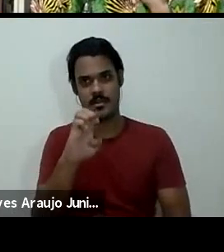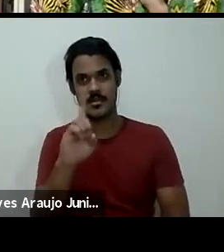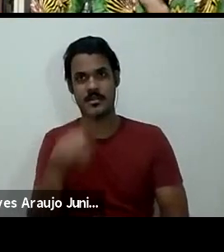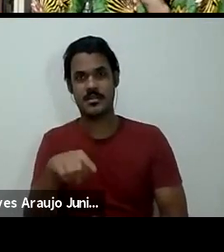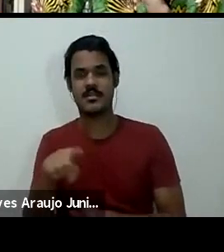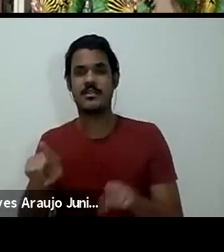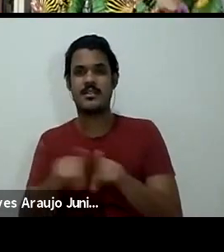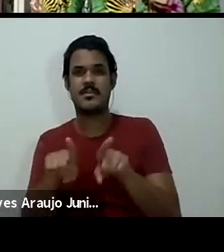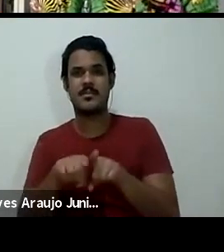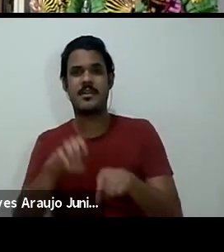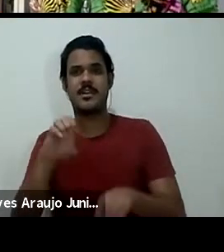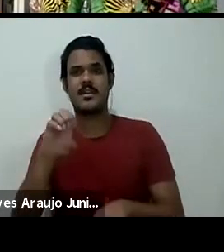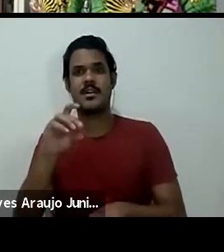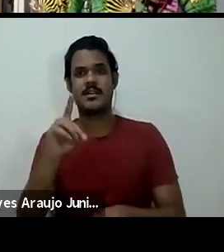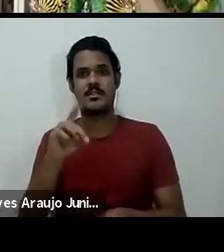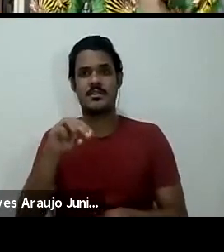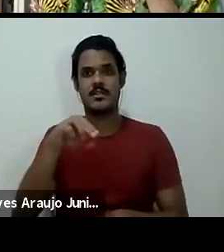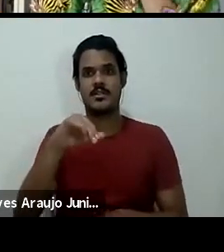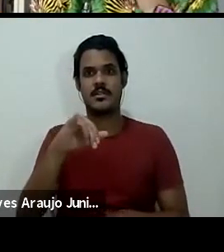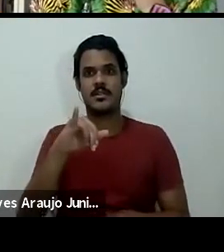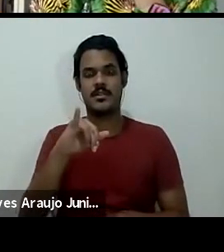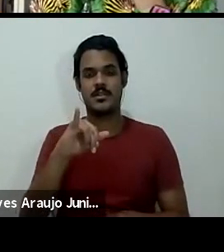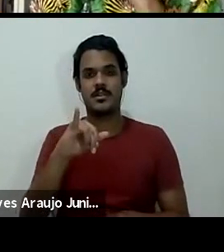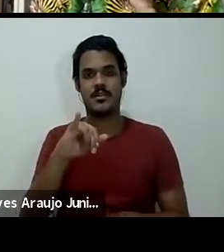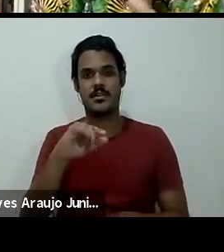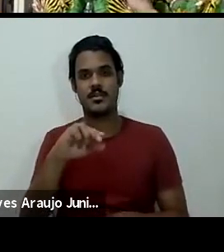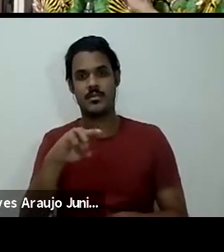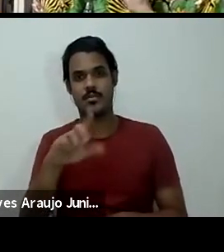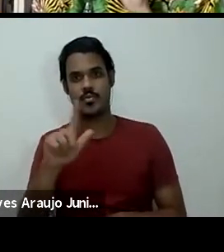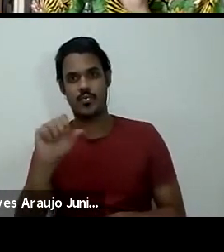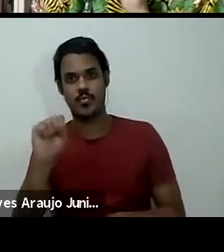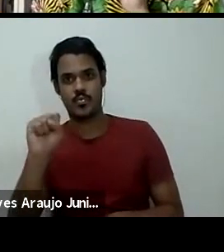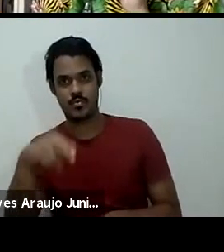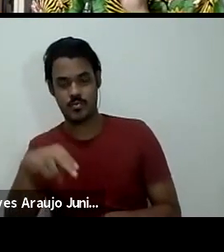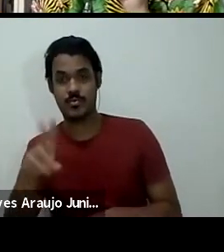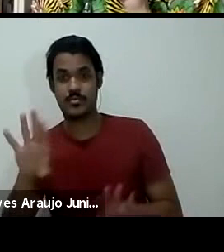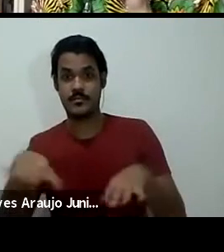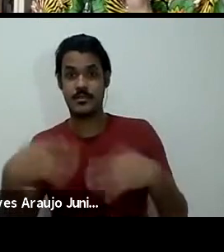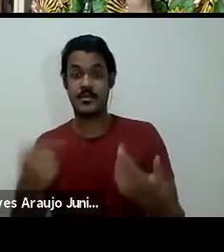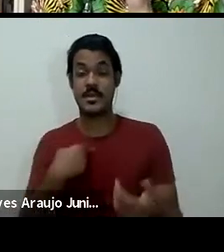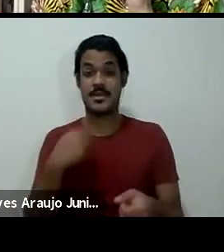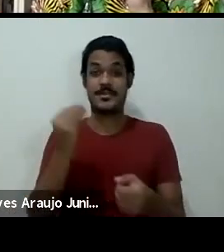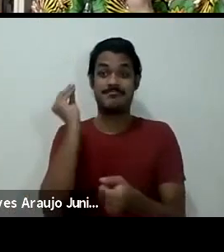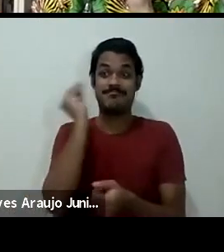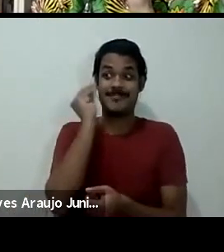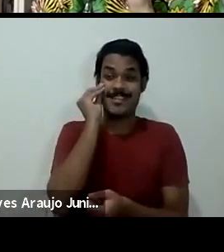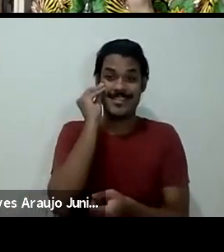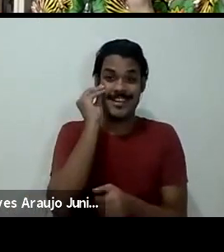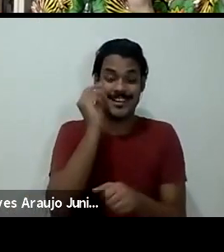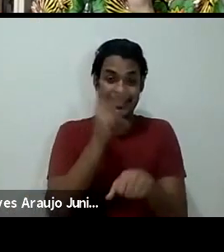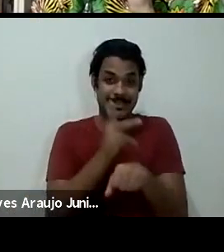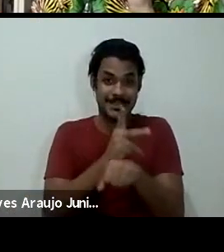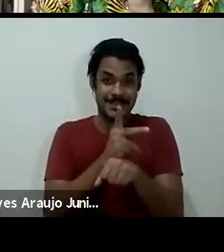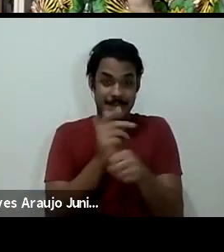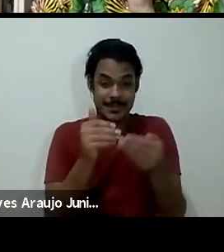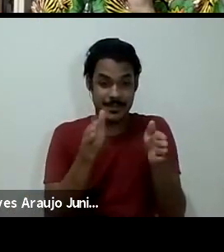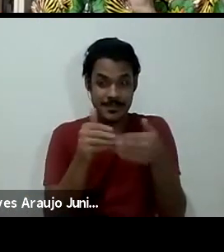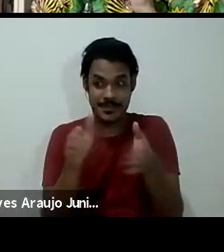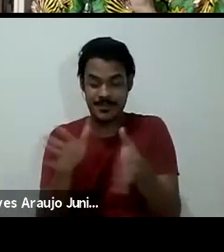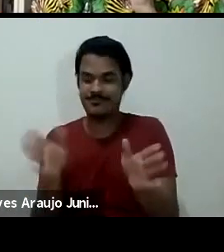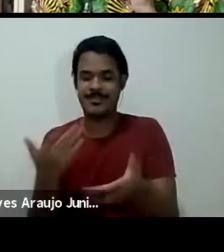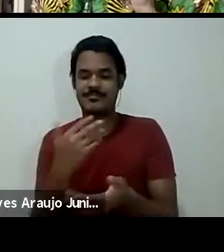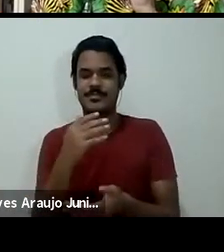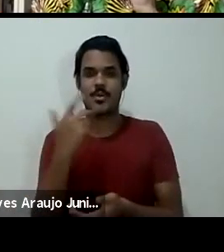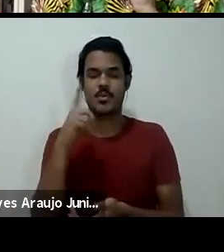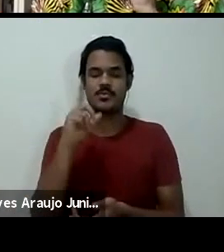também. Está tentando, já ligou, conseguiu. Eu estava tentando ligar a câmera, não estava conseguindo. Né? Ótimo.